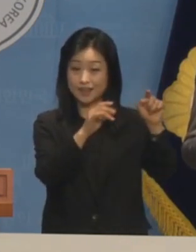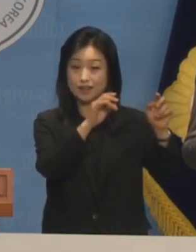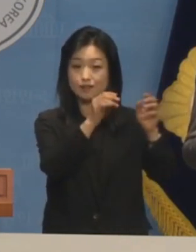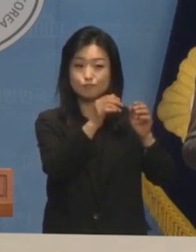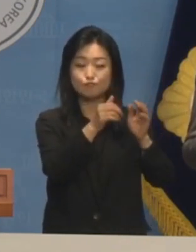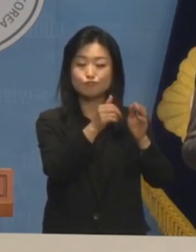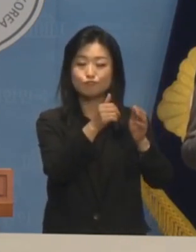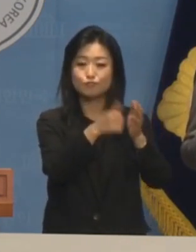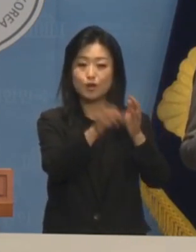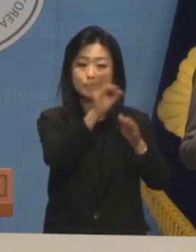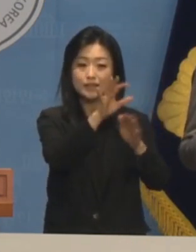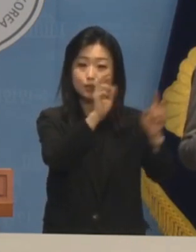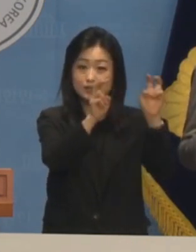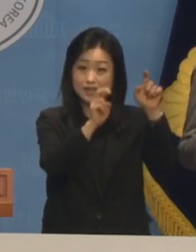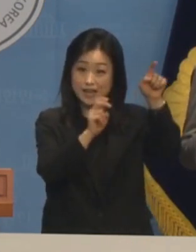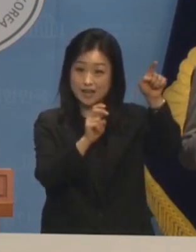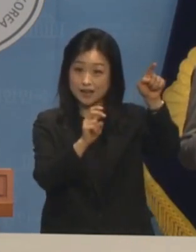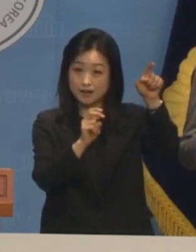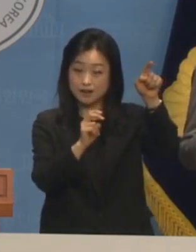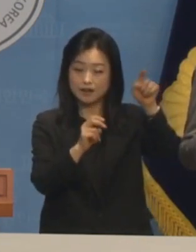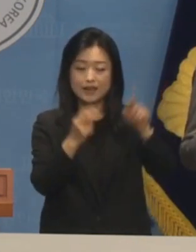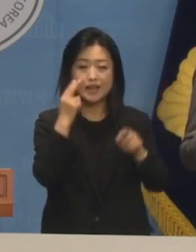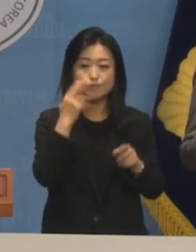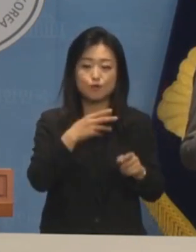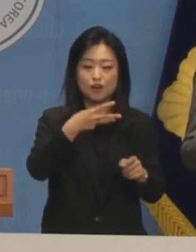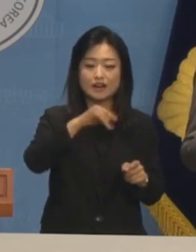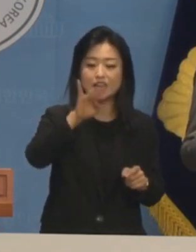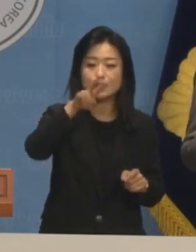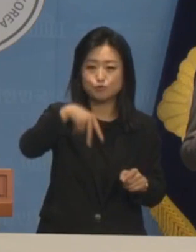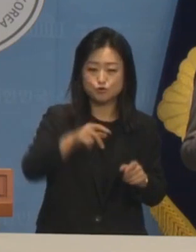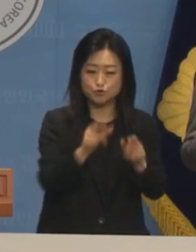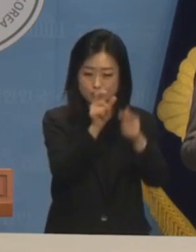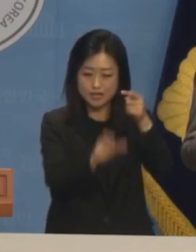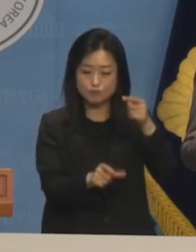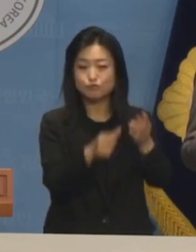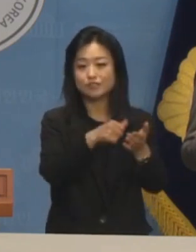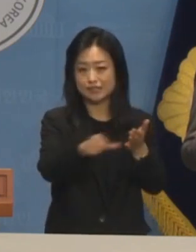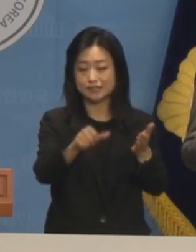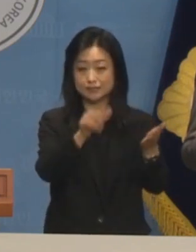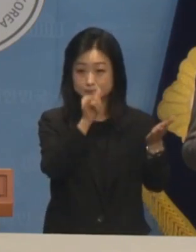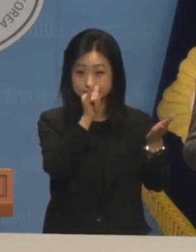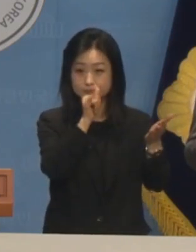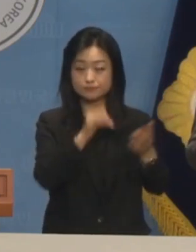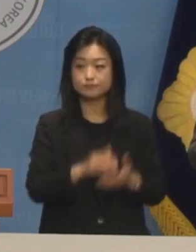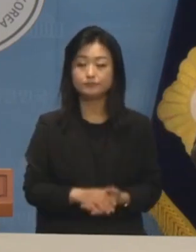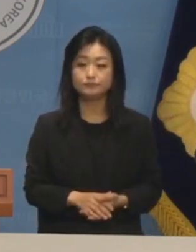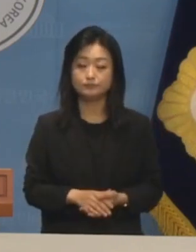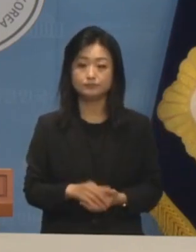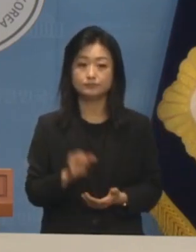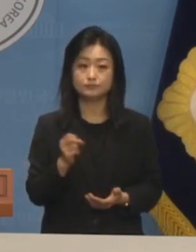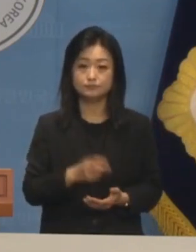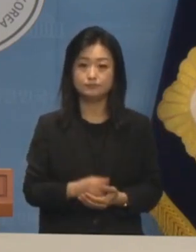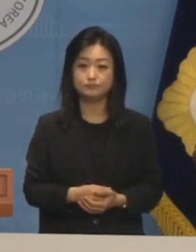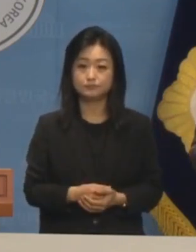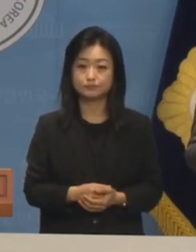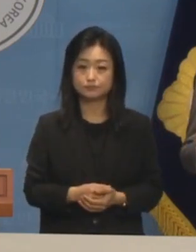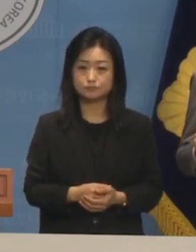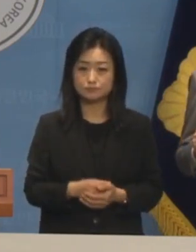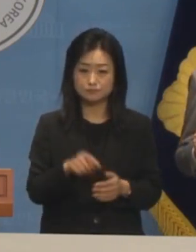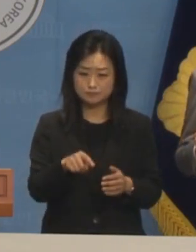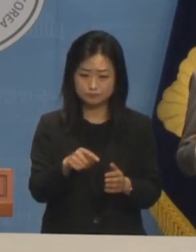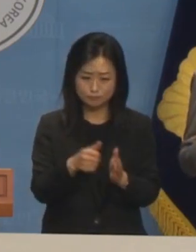삭제하거나 선정하는 사례가 있었습니다. 유튜브 프리미엄이 한국만 유독 비싼데 달리 말할 곳이 없다고 호소하시는 소비자들이